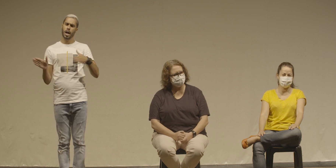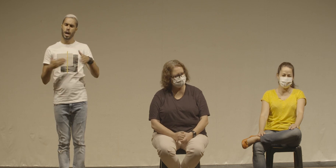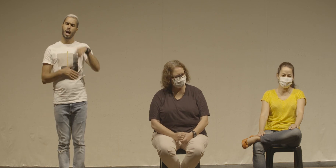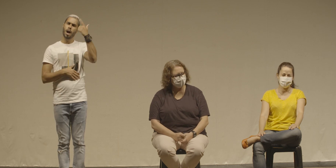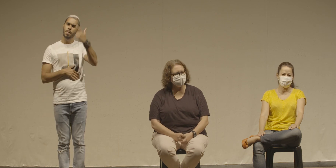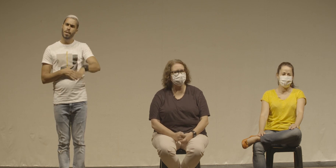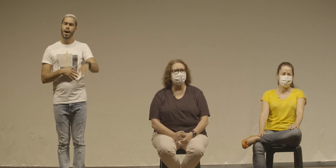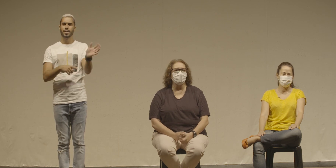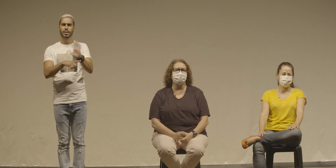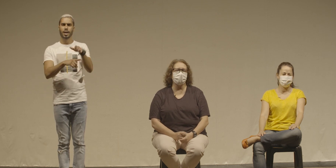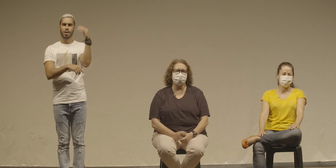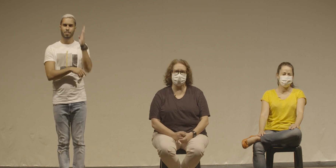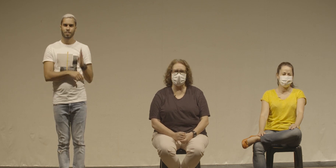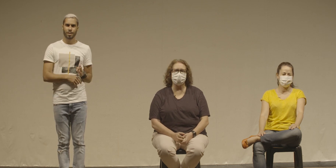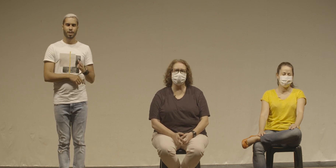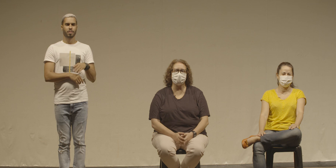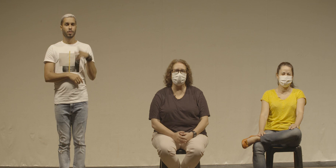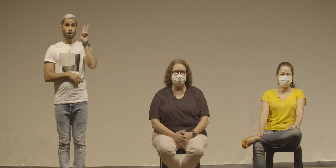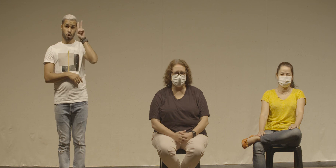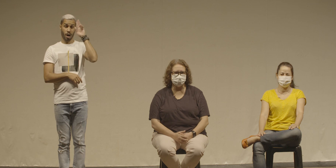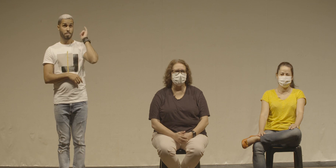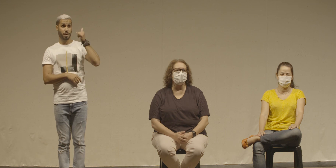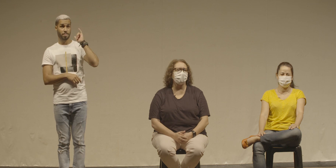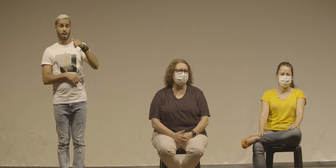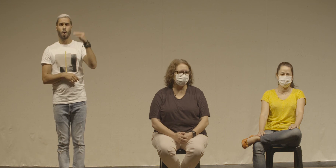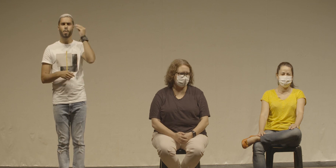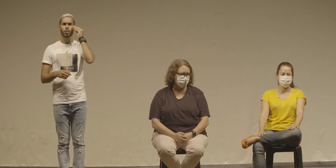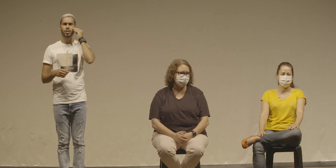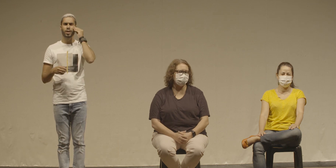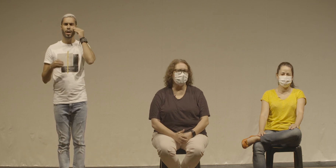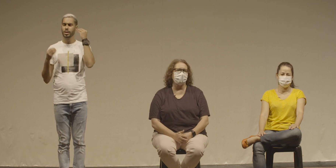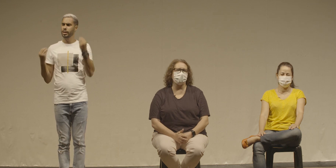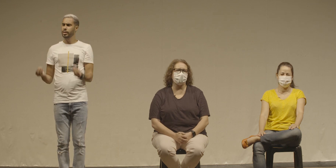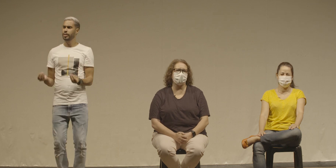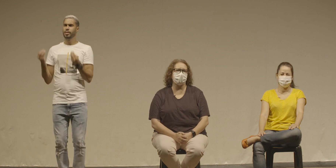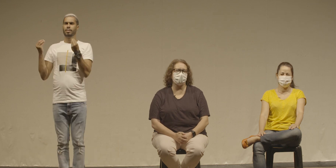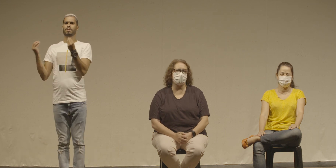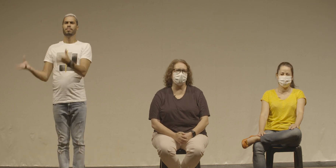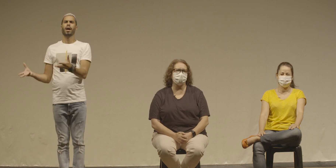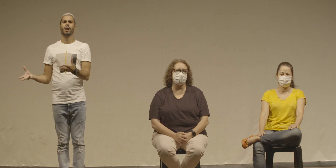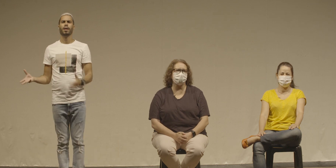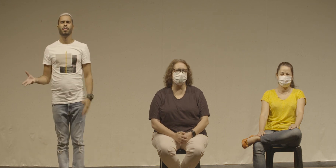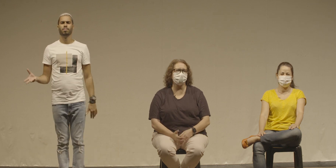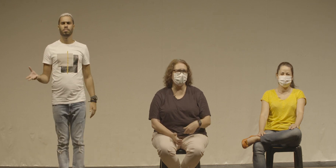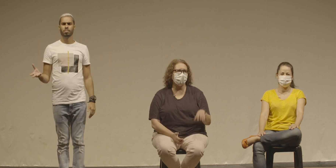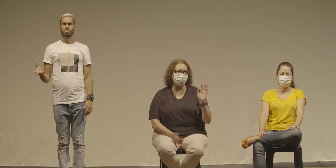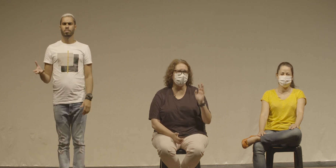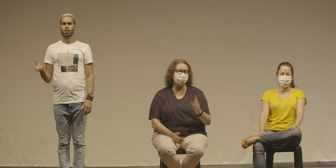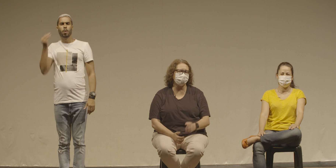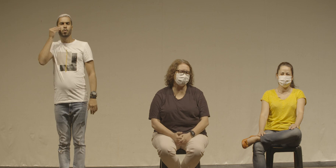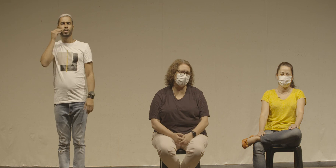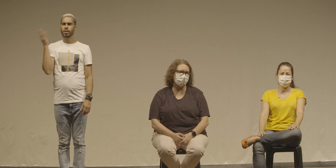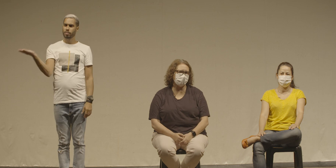contar mais histórias, ter oportunidade de dar voz às pessoas, para que a gente siga.